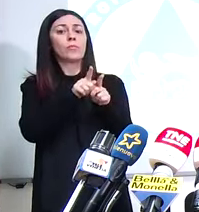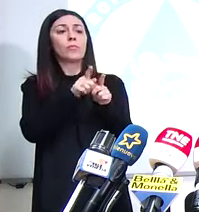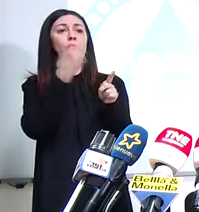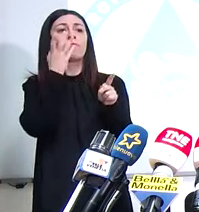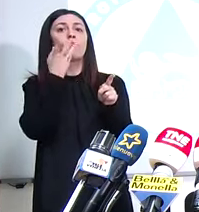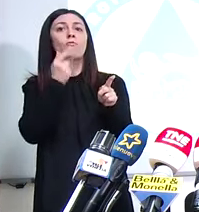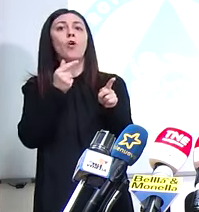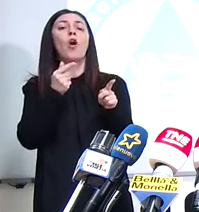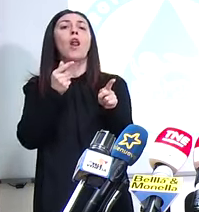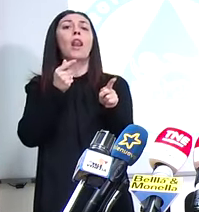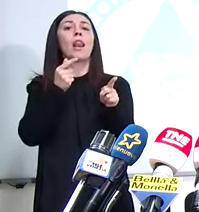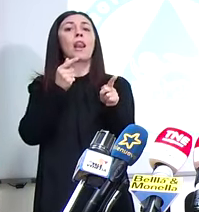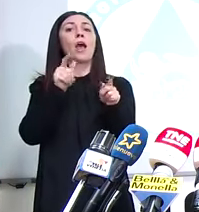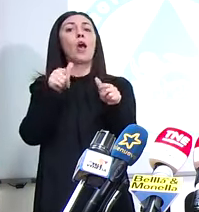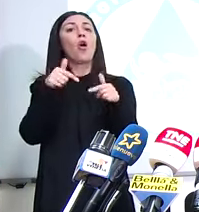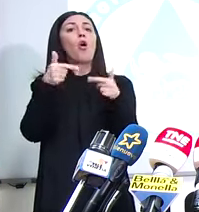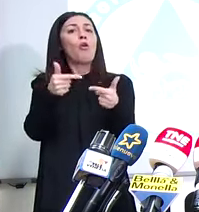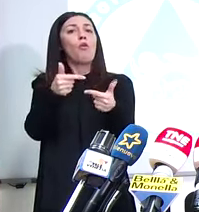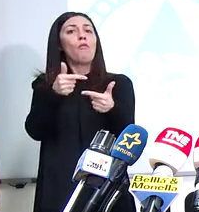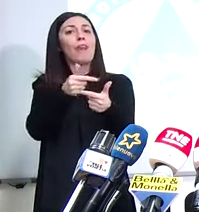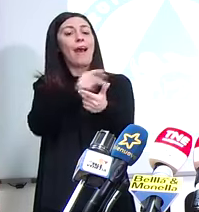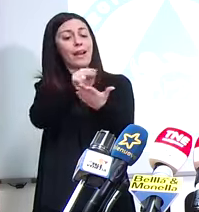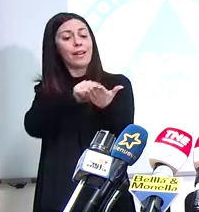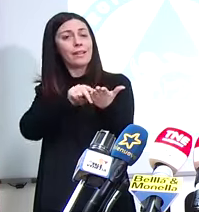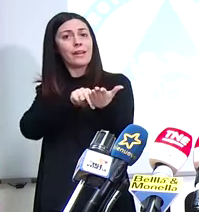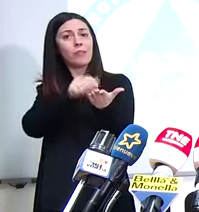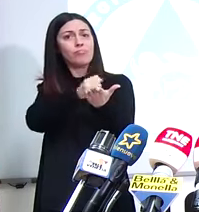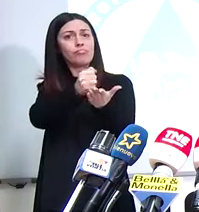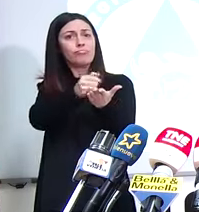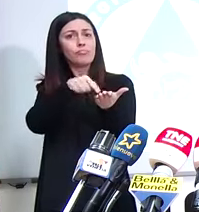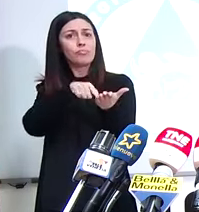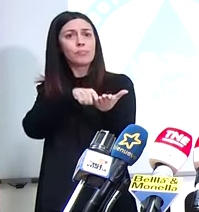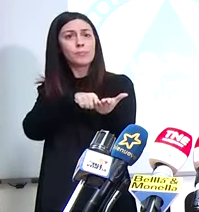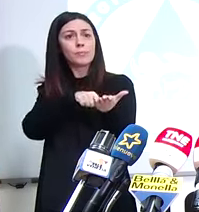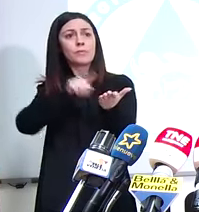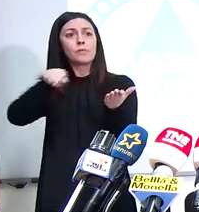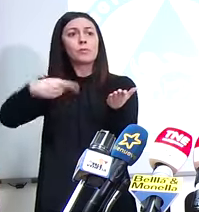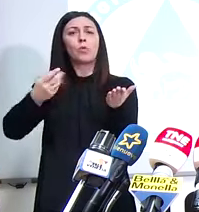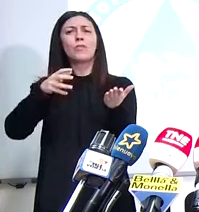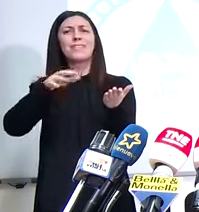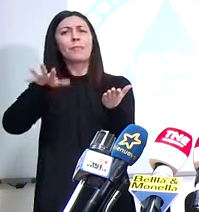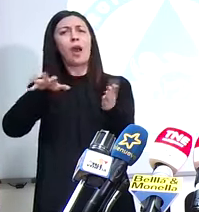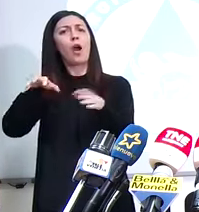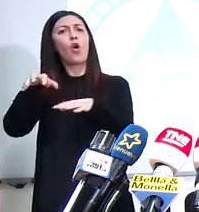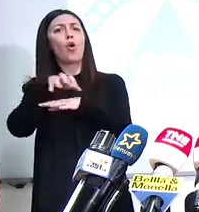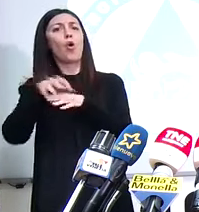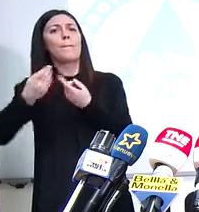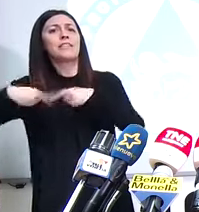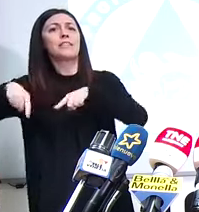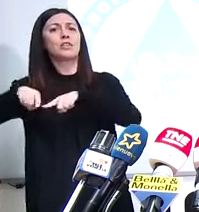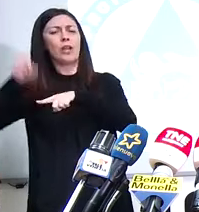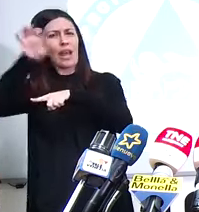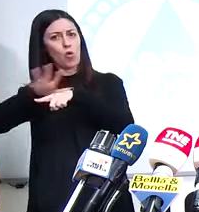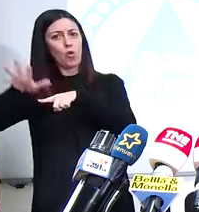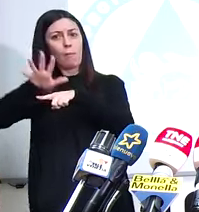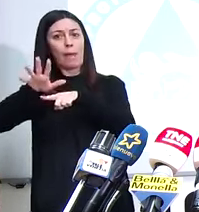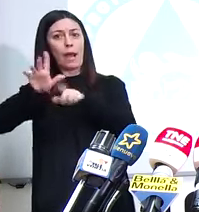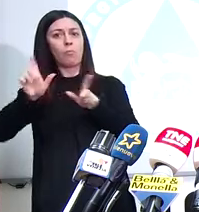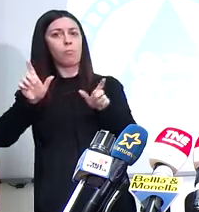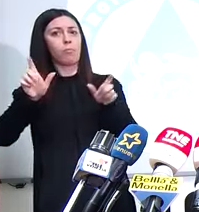floor all'azienda produttrice e poi però è arrivata una sorta di altolà dalla commissione europea almeno attraverso dichiarazioni attribuite